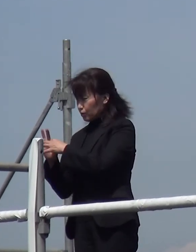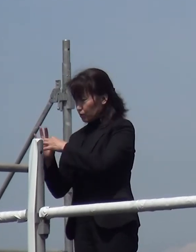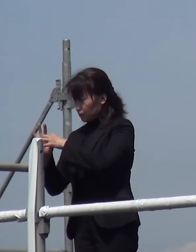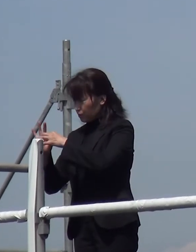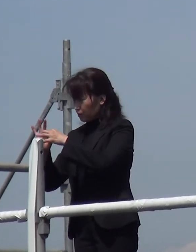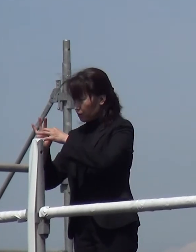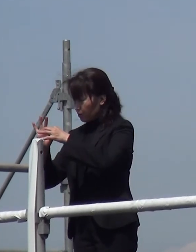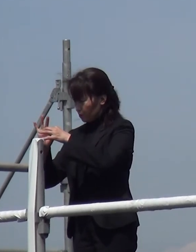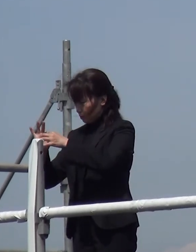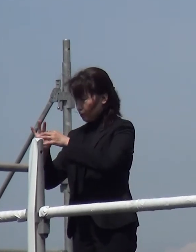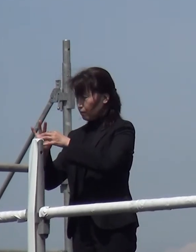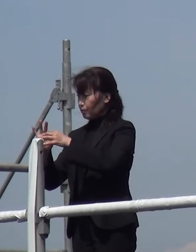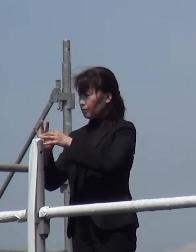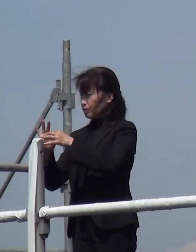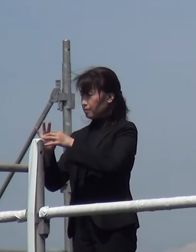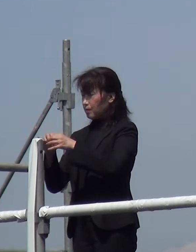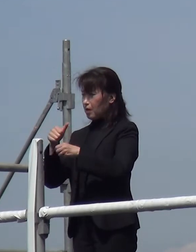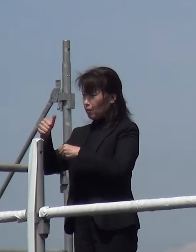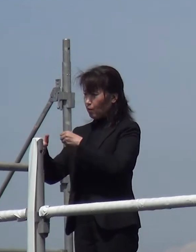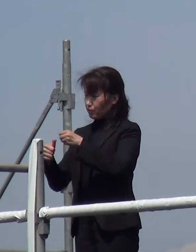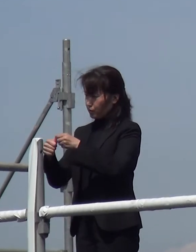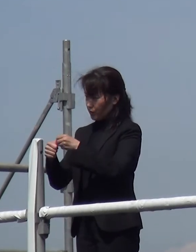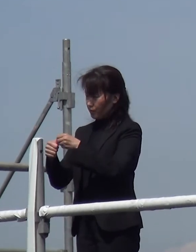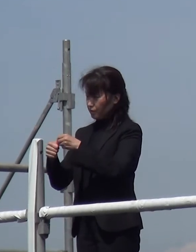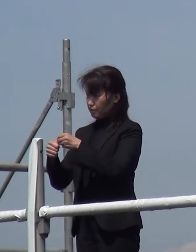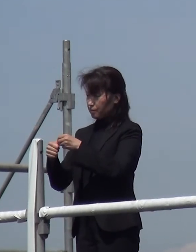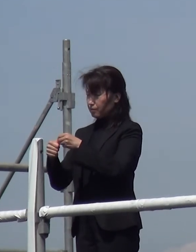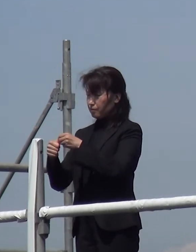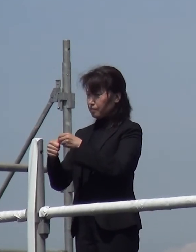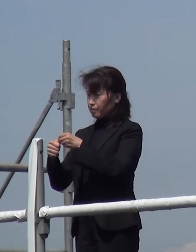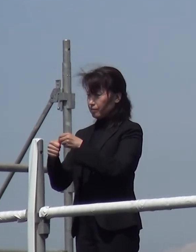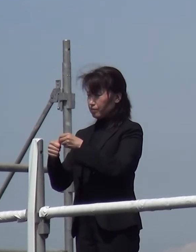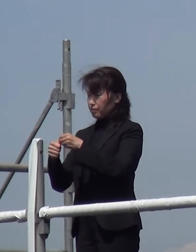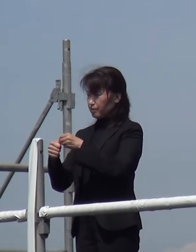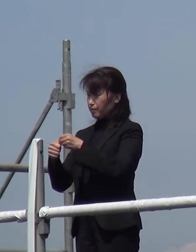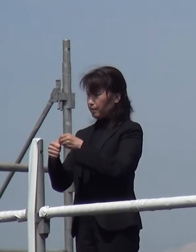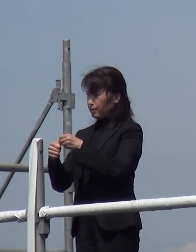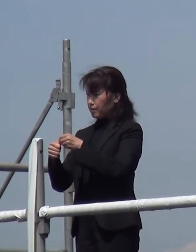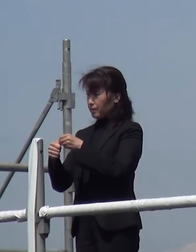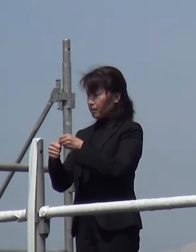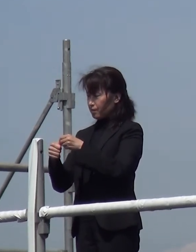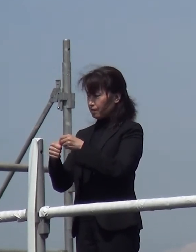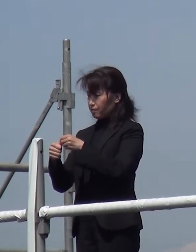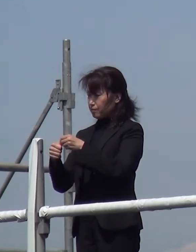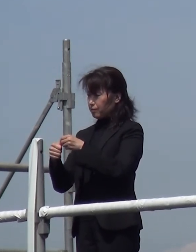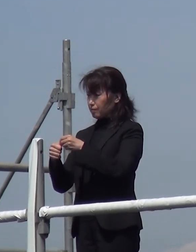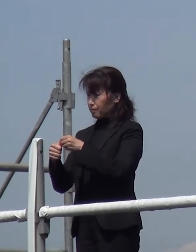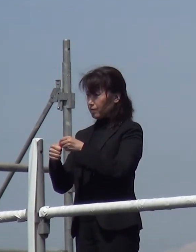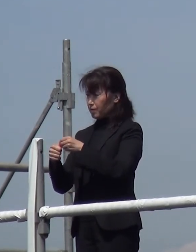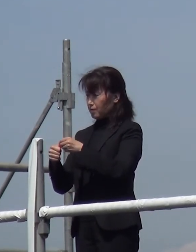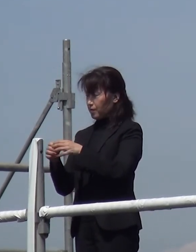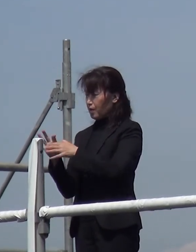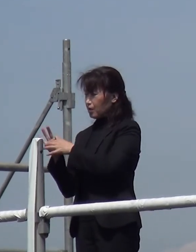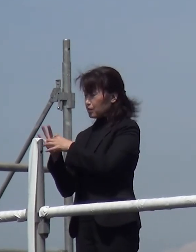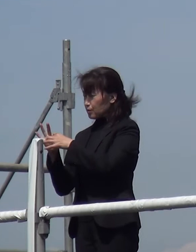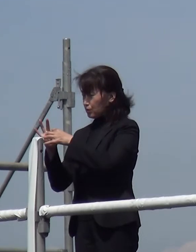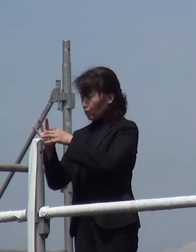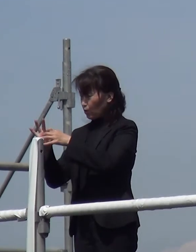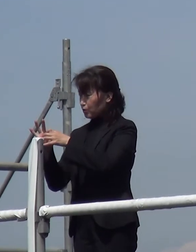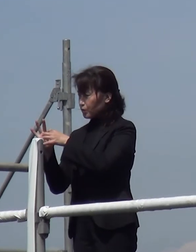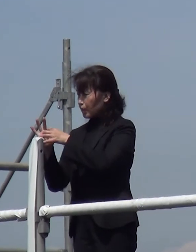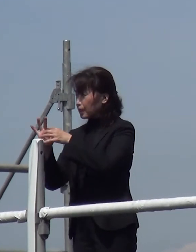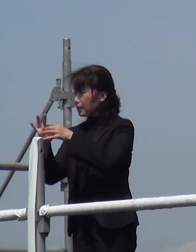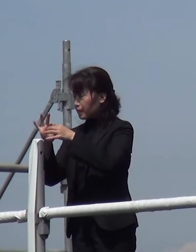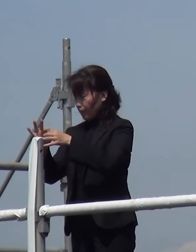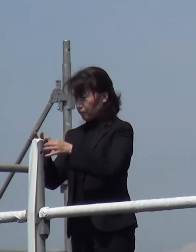ね50年ももし答えてきているんだと、それ